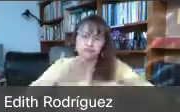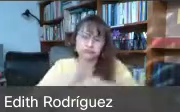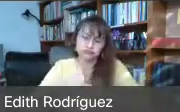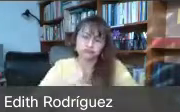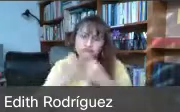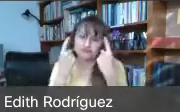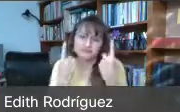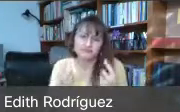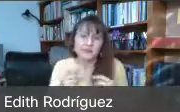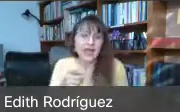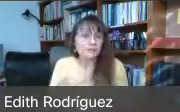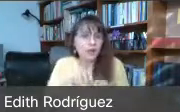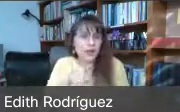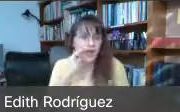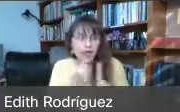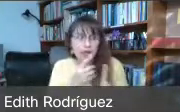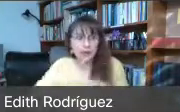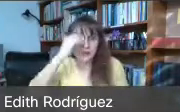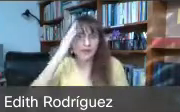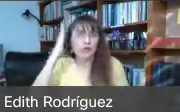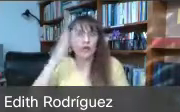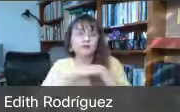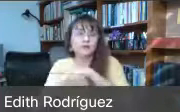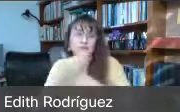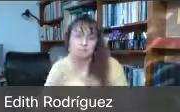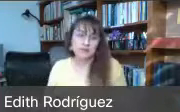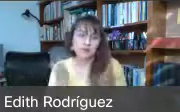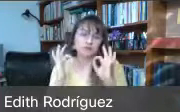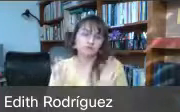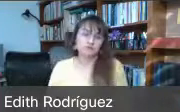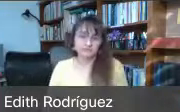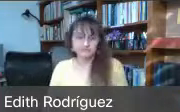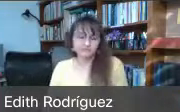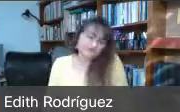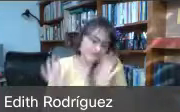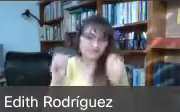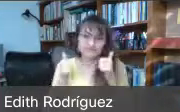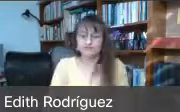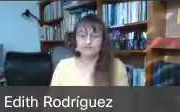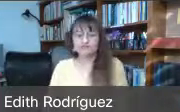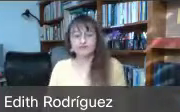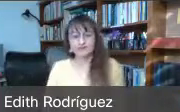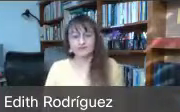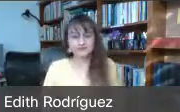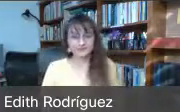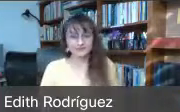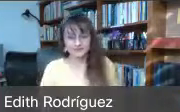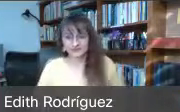No, tranquila, muchas gracias pues, por toda tu gestión, yo entiendo. Pero pues es muy importante